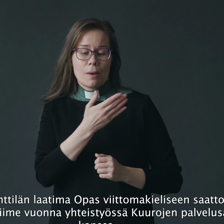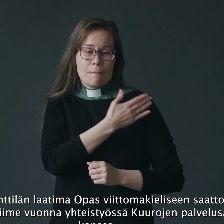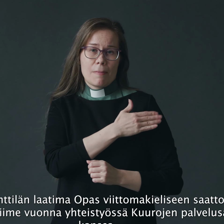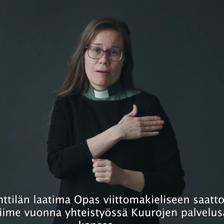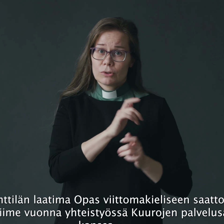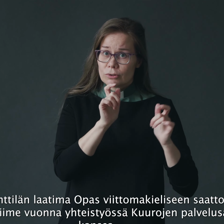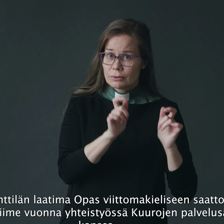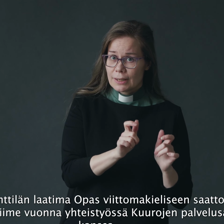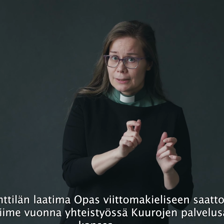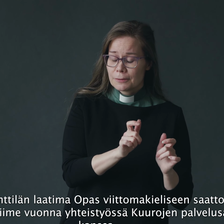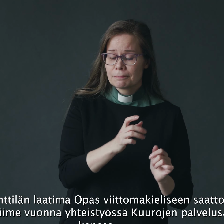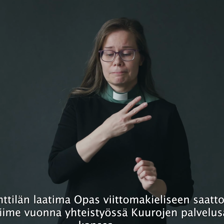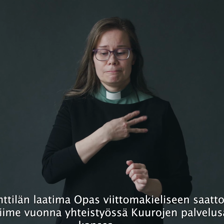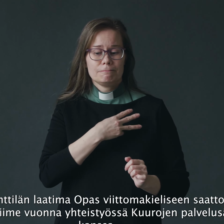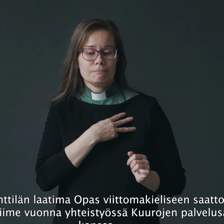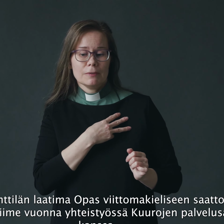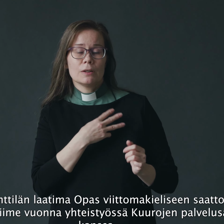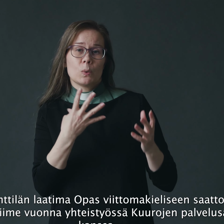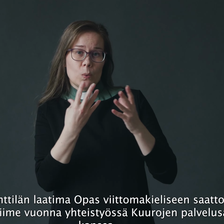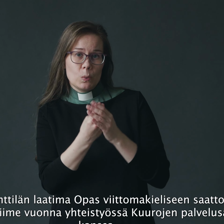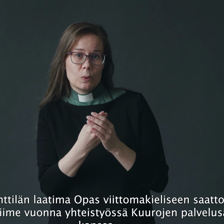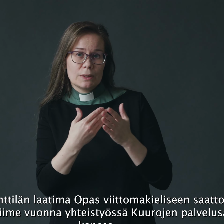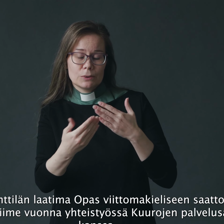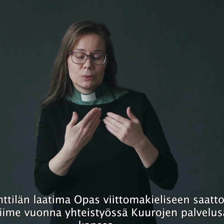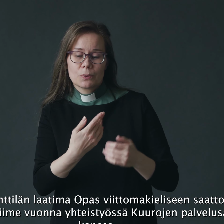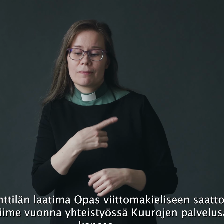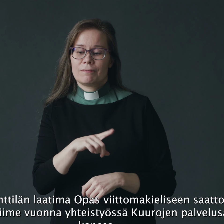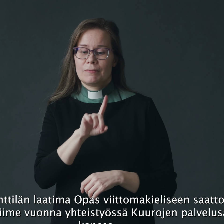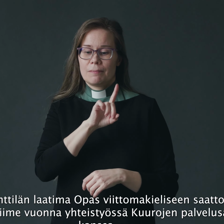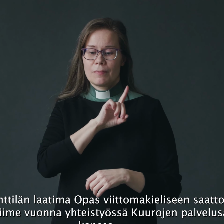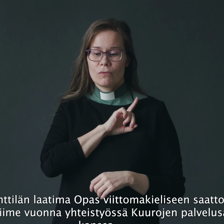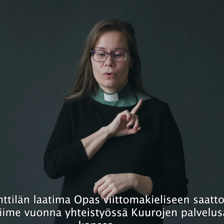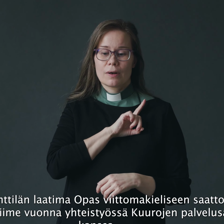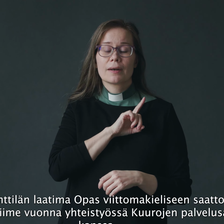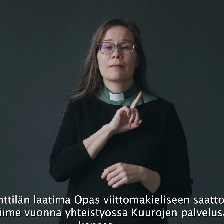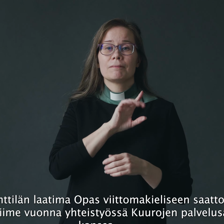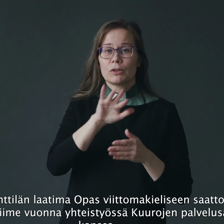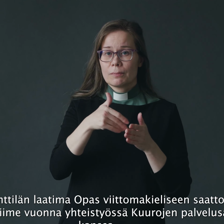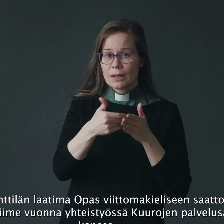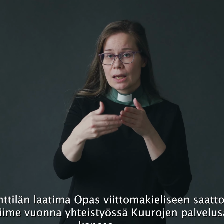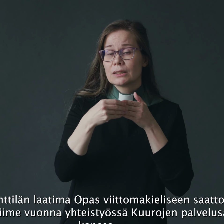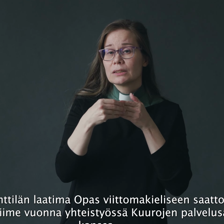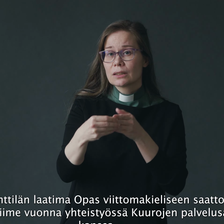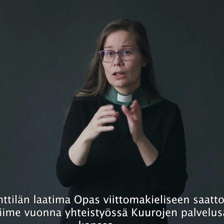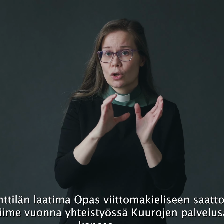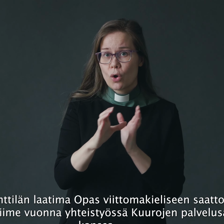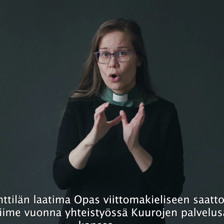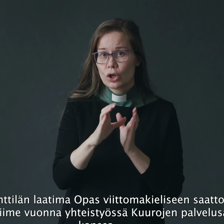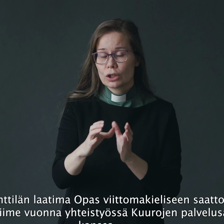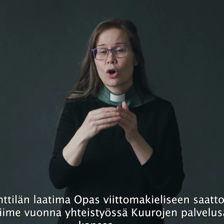Wallenius-Penttilän laatima opas viittomakieliseen saattohoitoon julkaistiin viime vuonna yhteistyössä Kuurojen